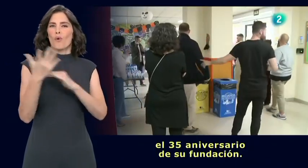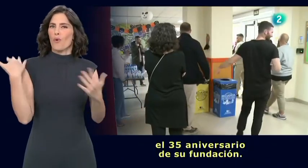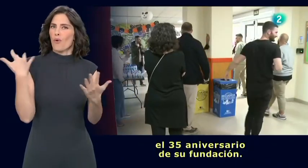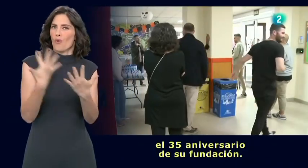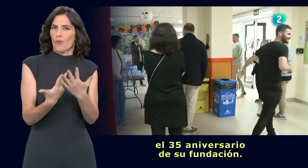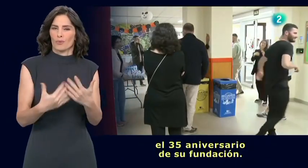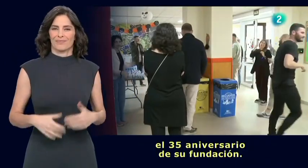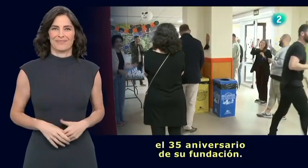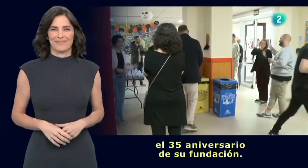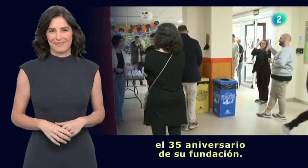fundación.